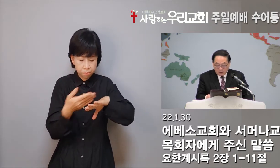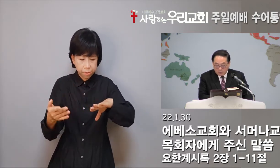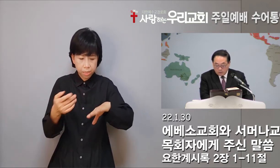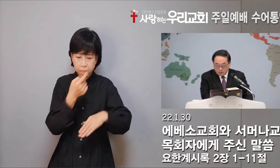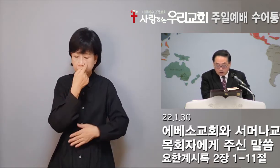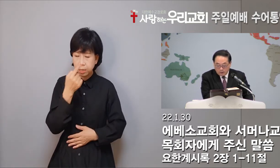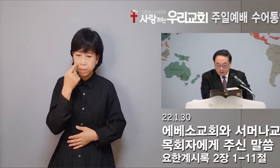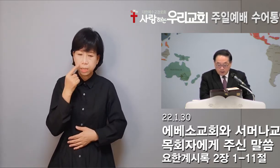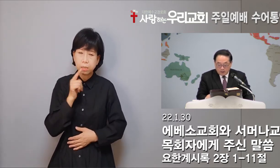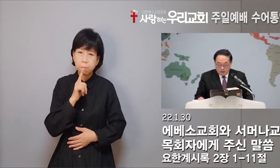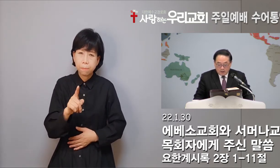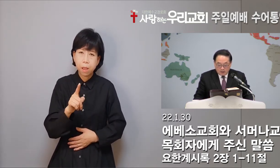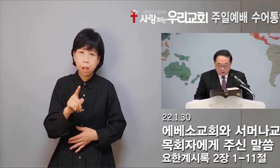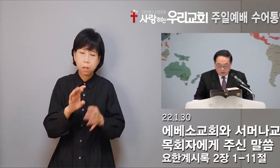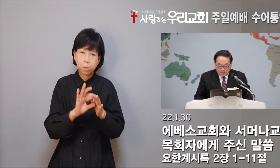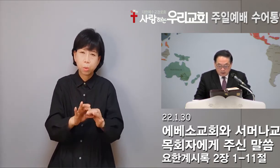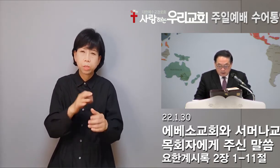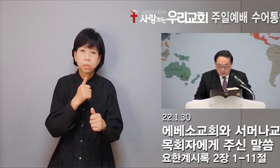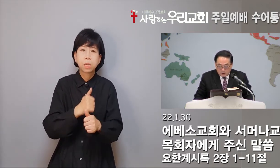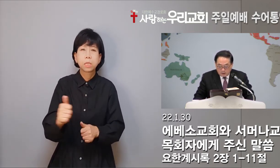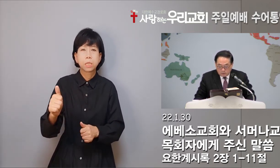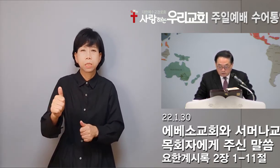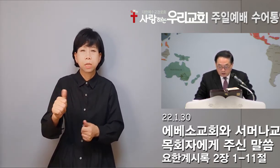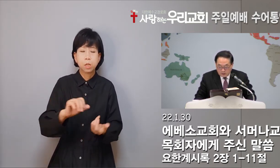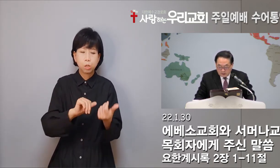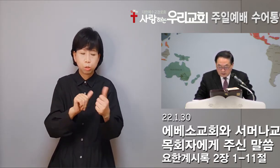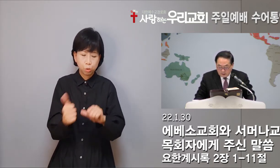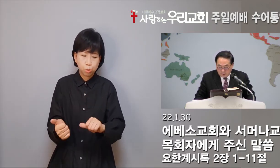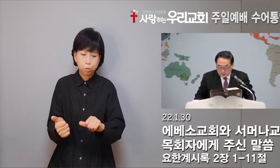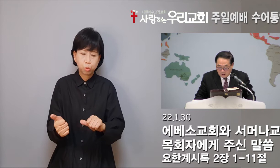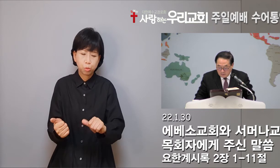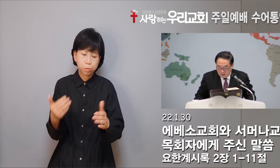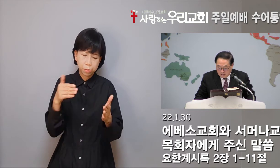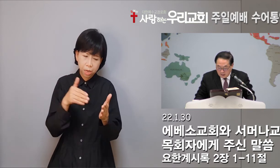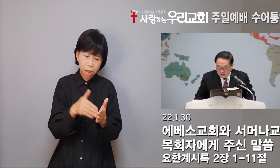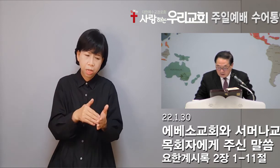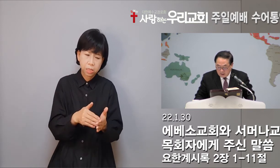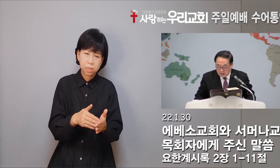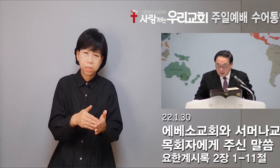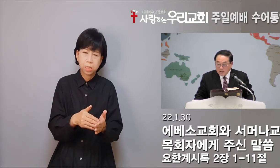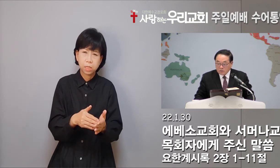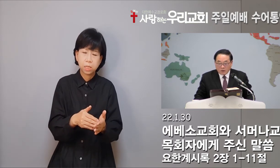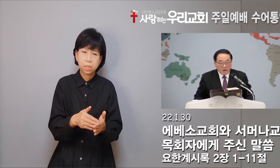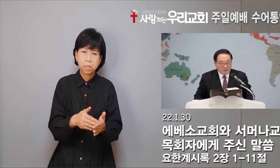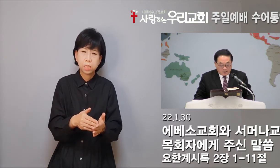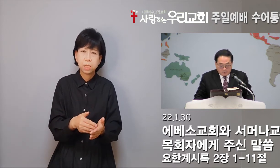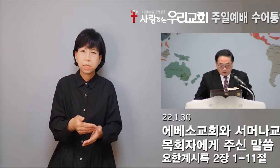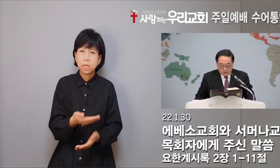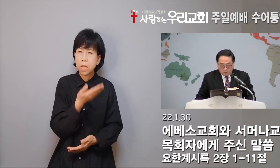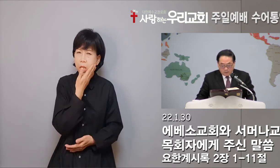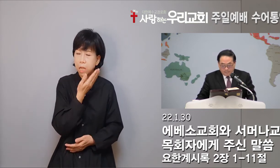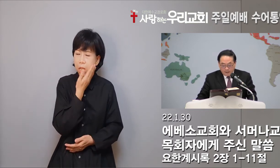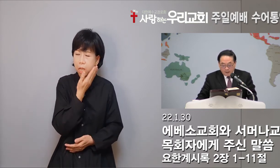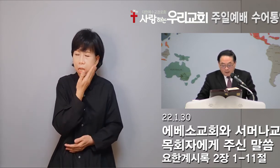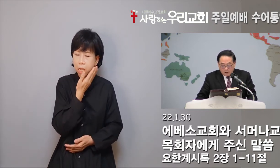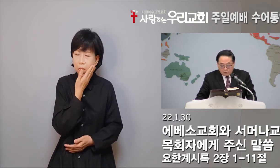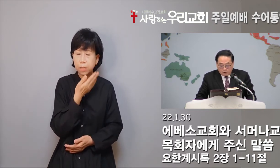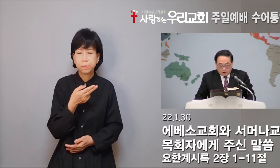증언하는 말씀으로써 그를 이겼으니 그들은 죽기까지 자기의 생명을 아끼지 아니하였도다 말씀하고